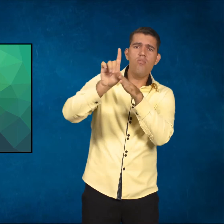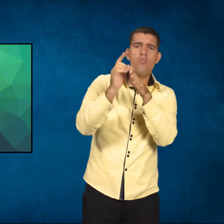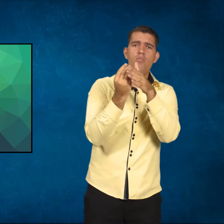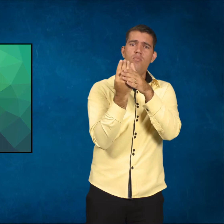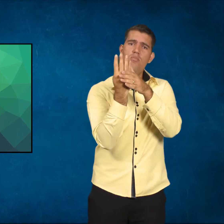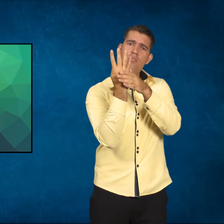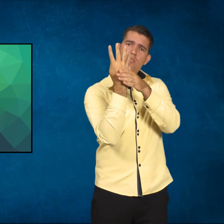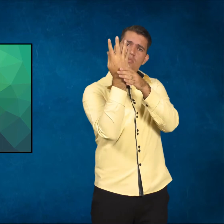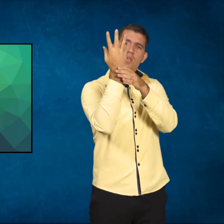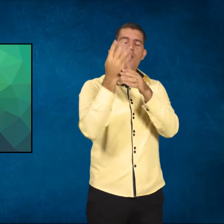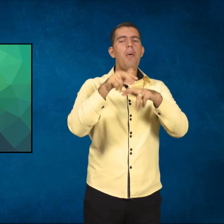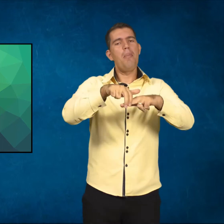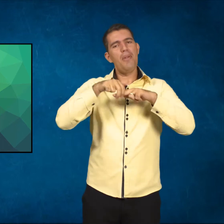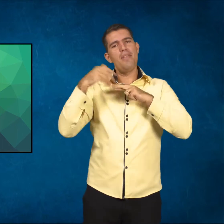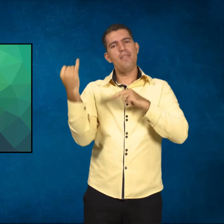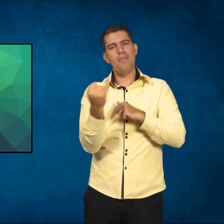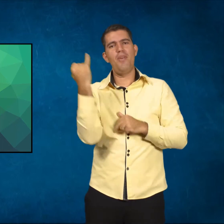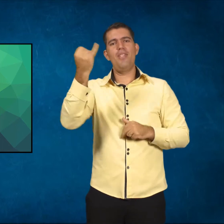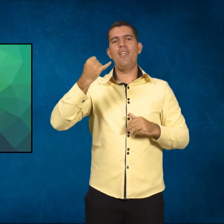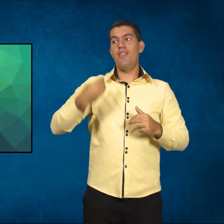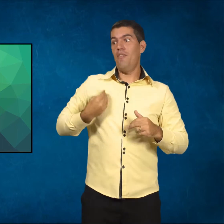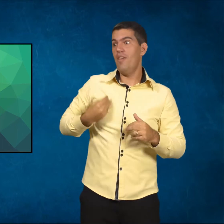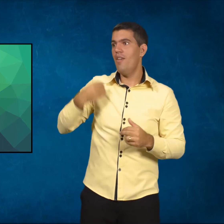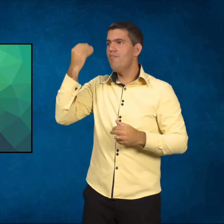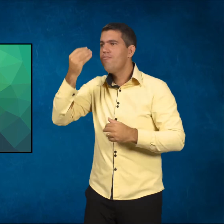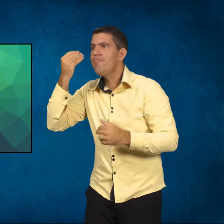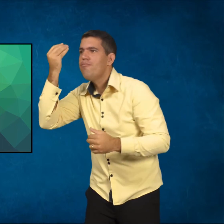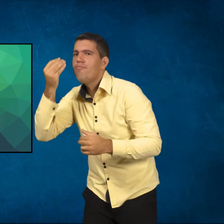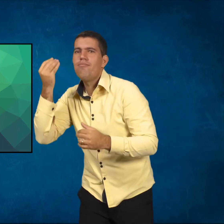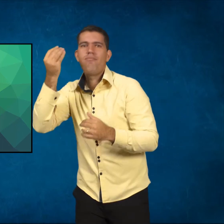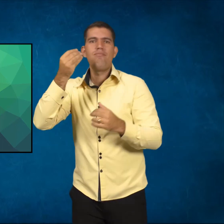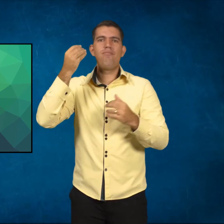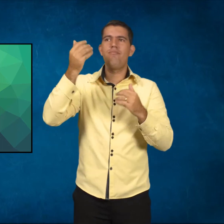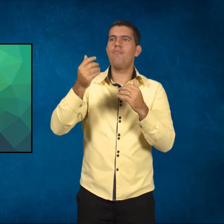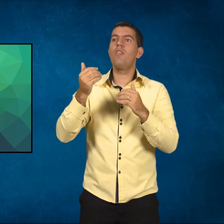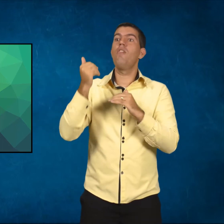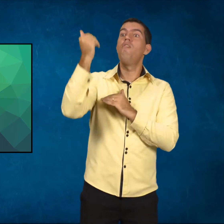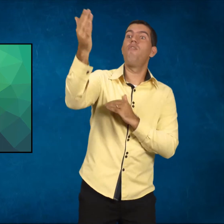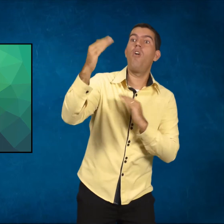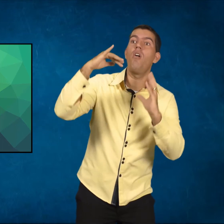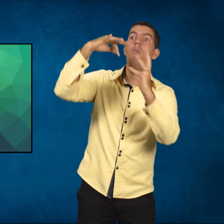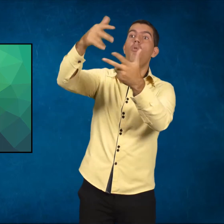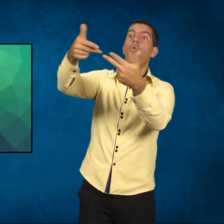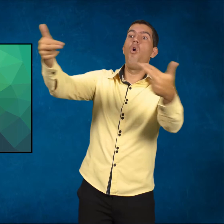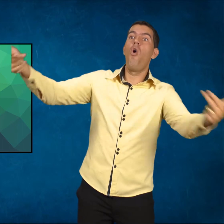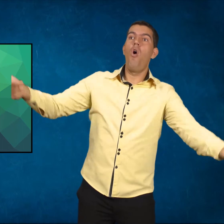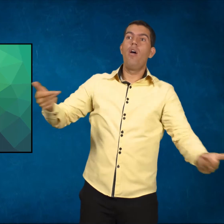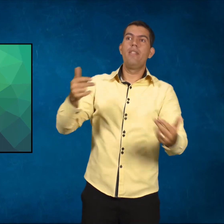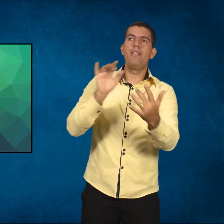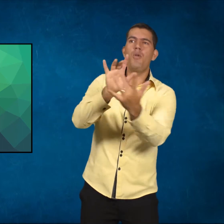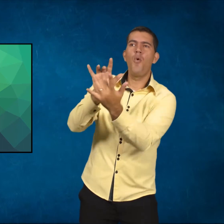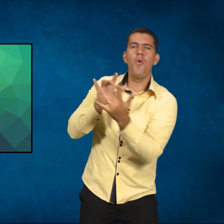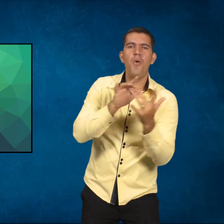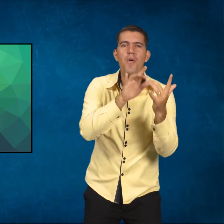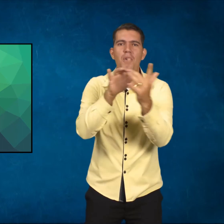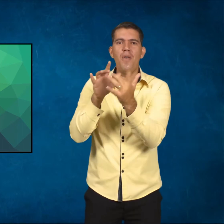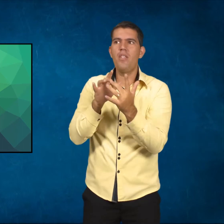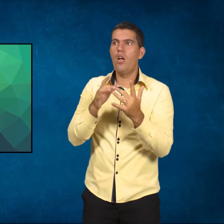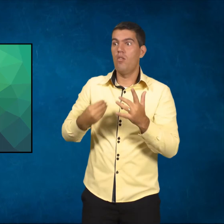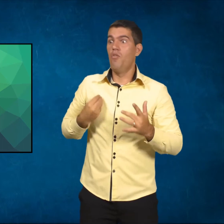vivência, da experiência, do contato com o mundo externo, porque é pelas experiências que ele